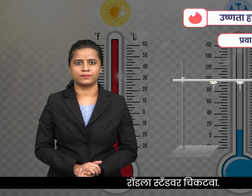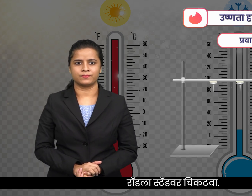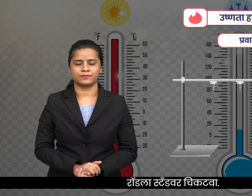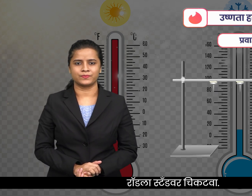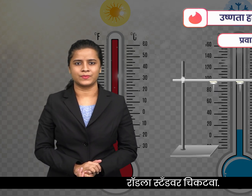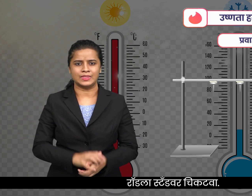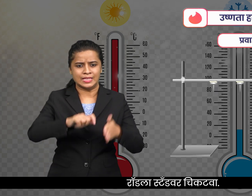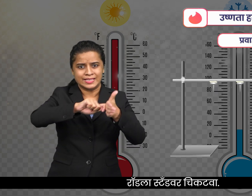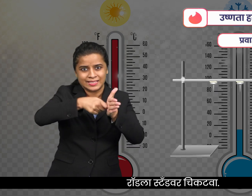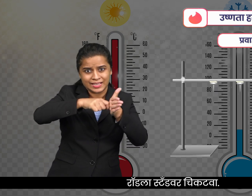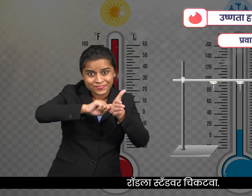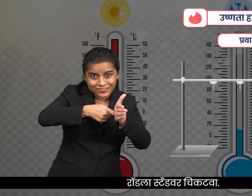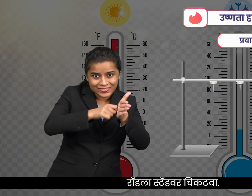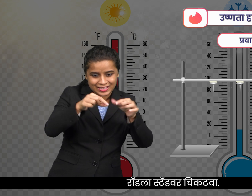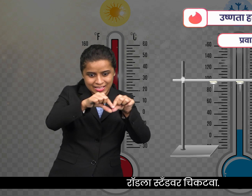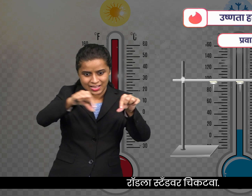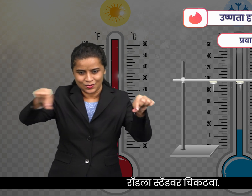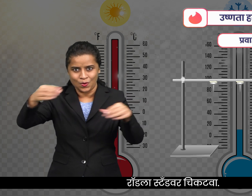रॉडला स्टँडवर चिटकवा.